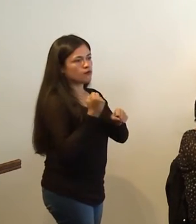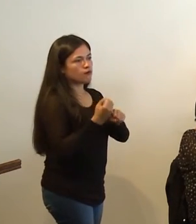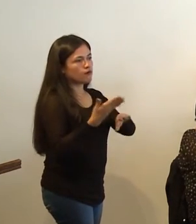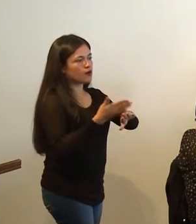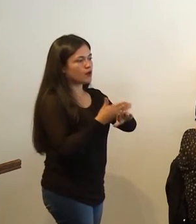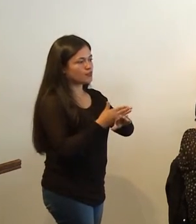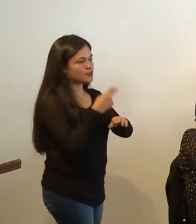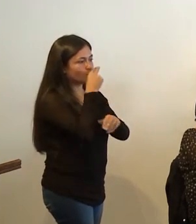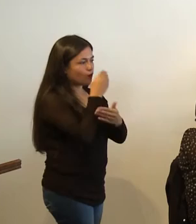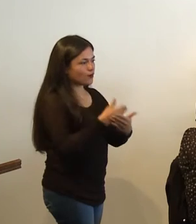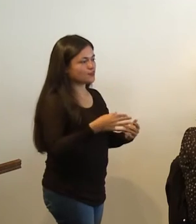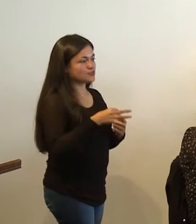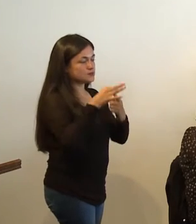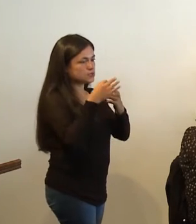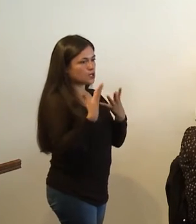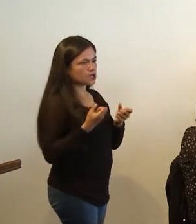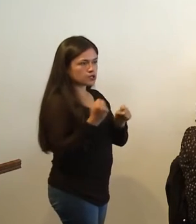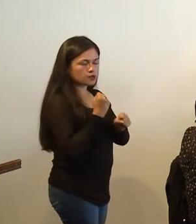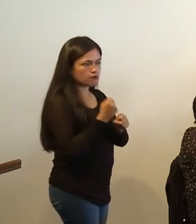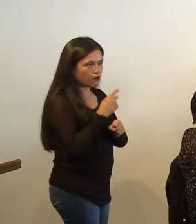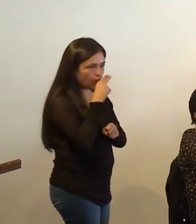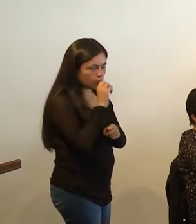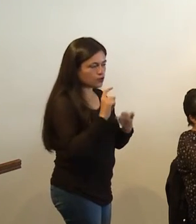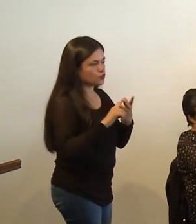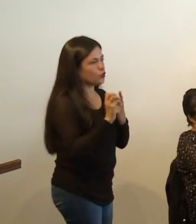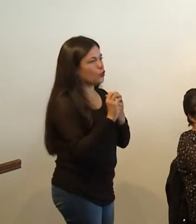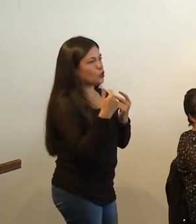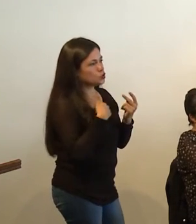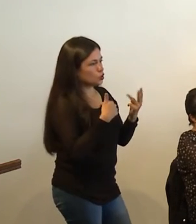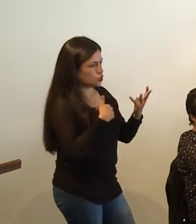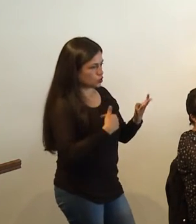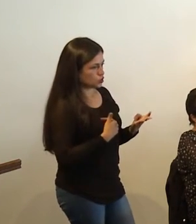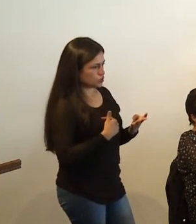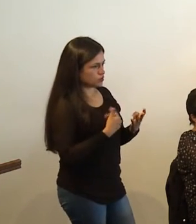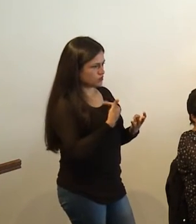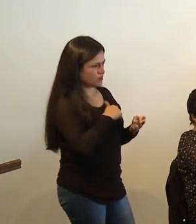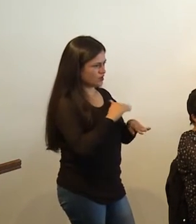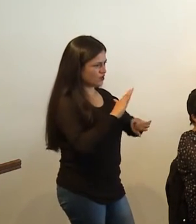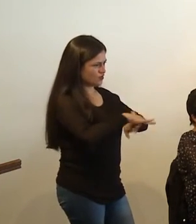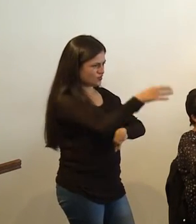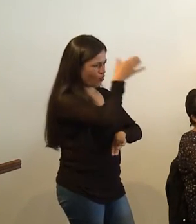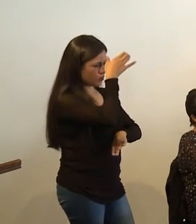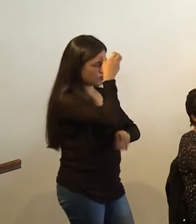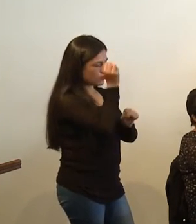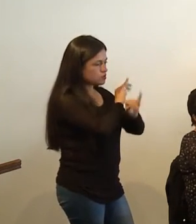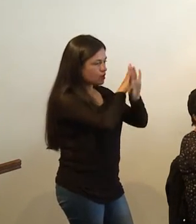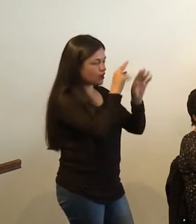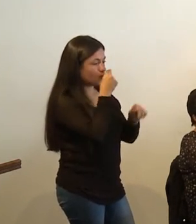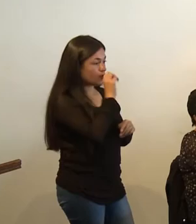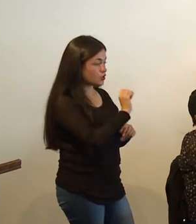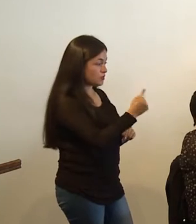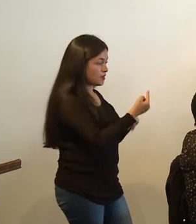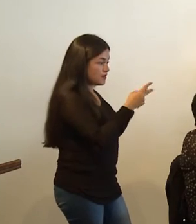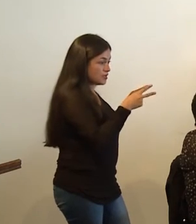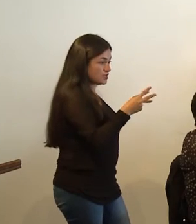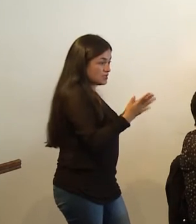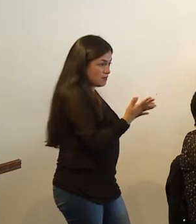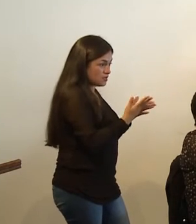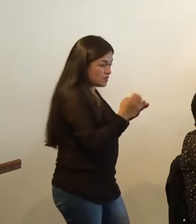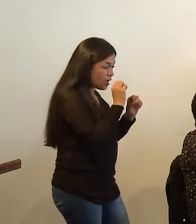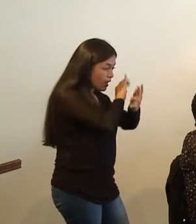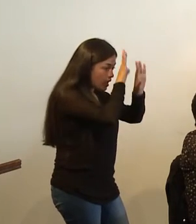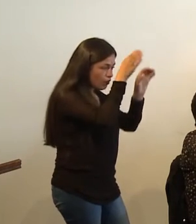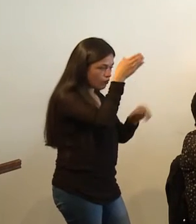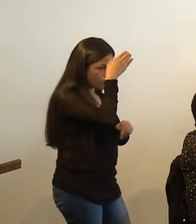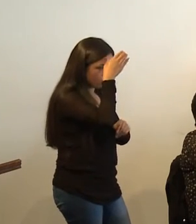con... Entonces ve ahí una... obviamente a los estudiantes no le podíamos pedir las conceptualizaciones, pues que sí nos toca aquí a